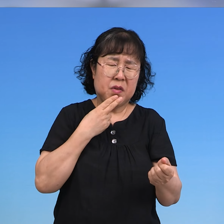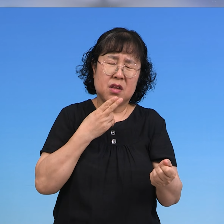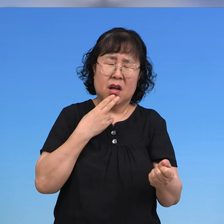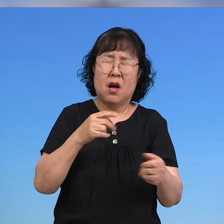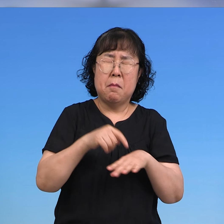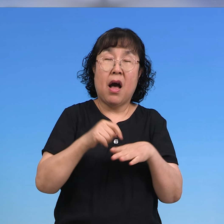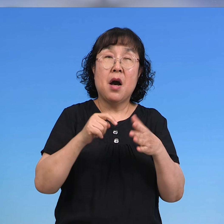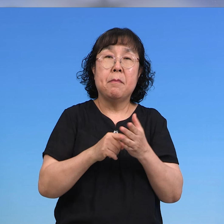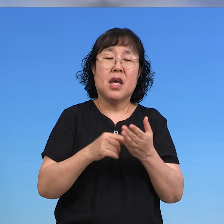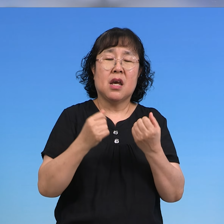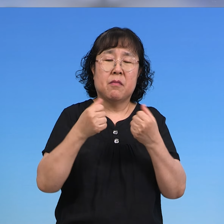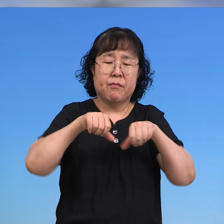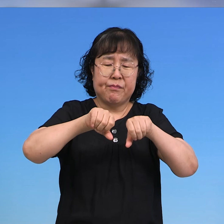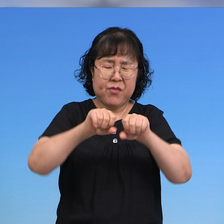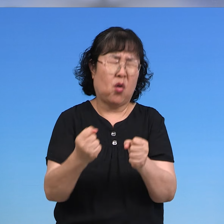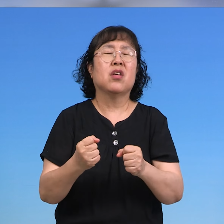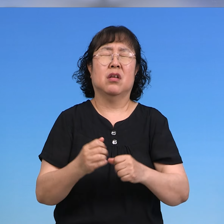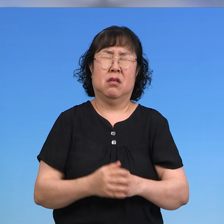여러분 하나님께서